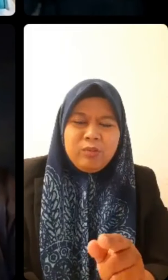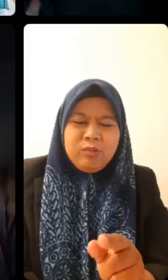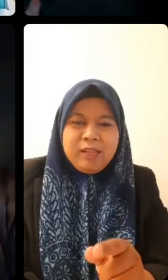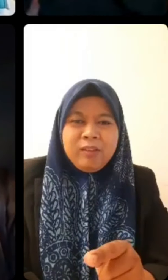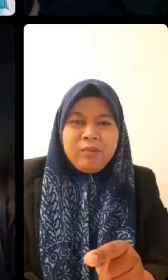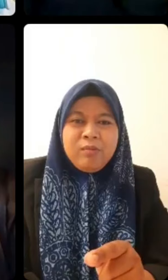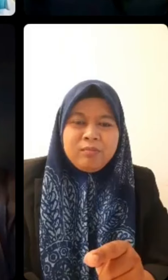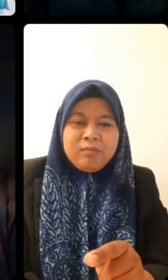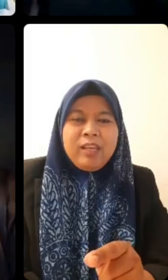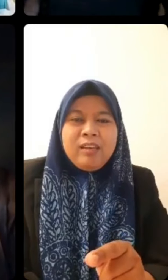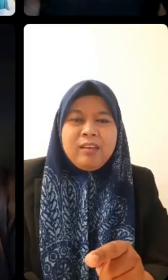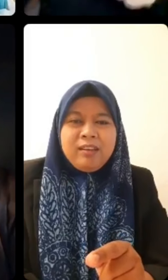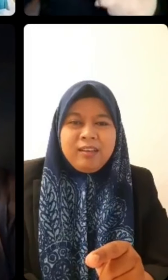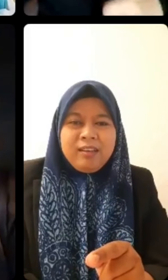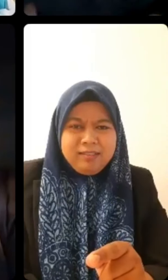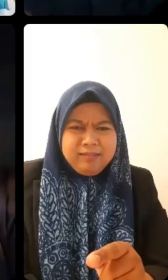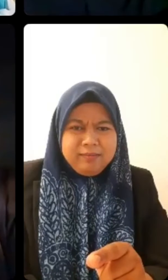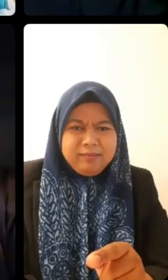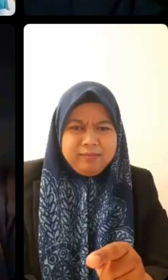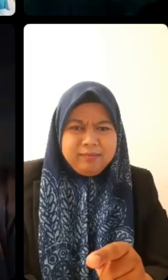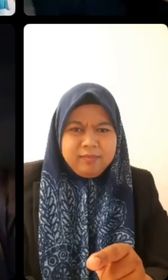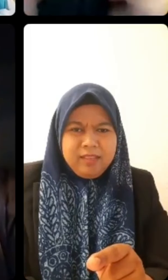So untuk parking tu mungkin